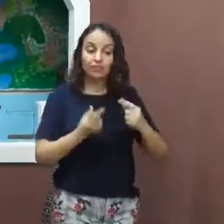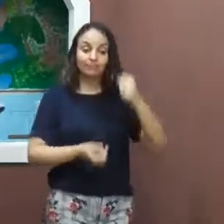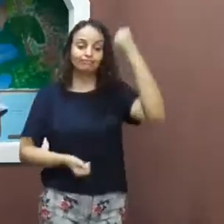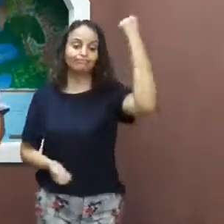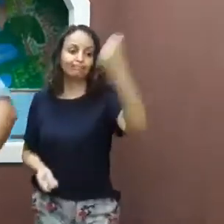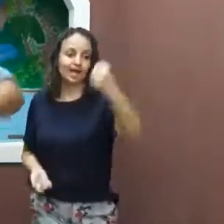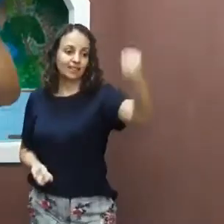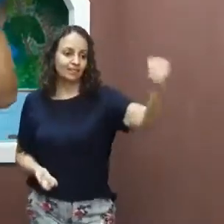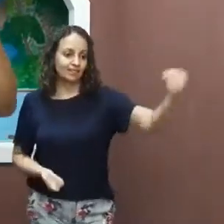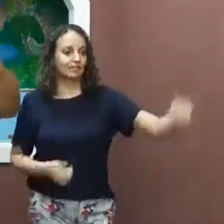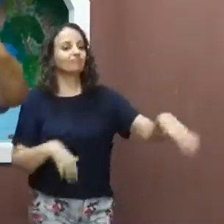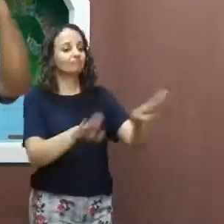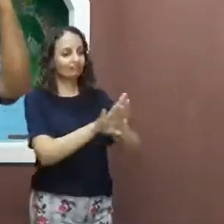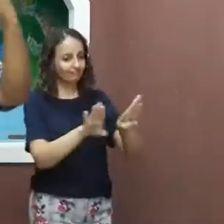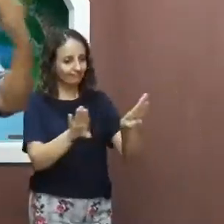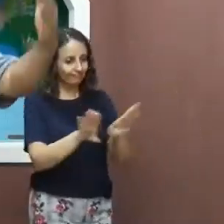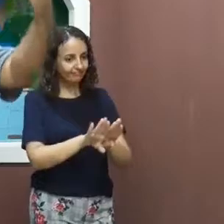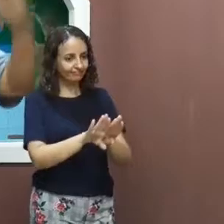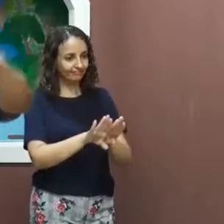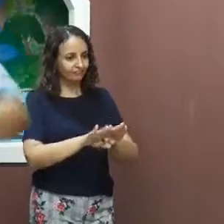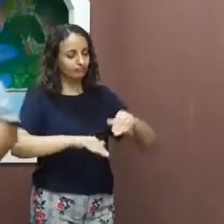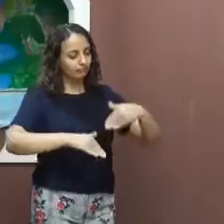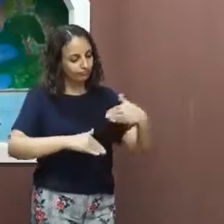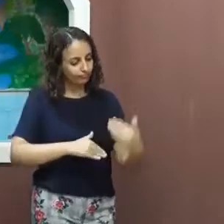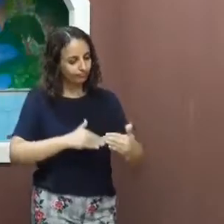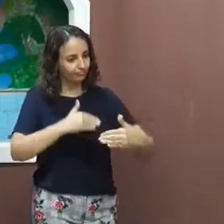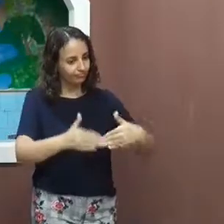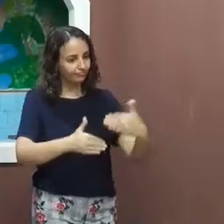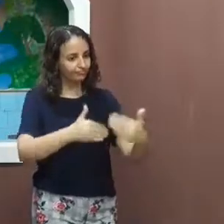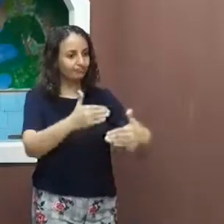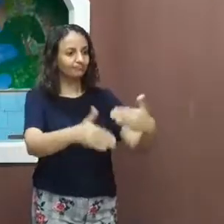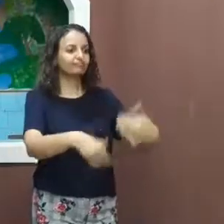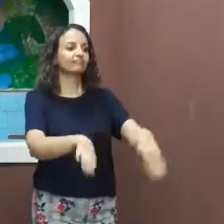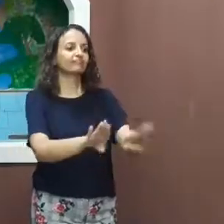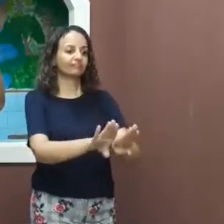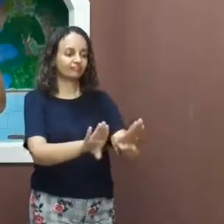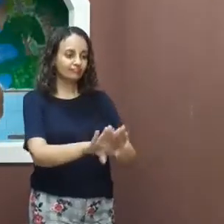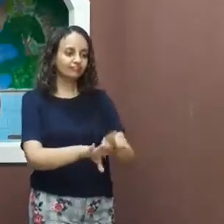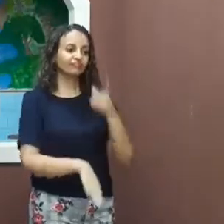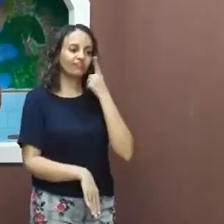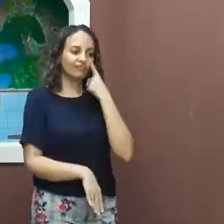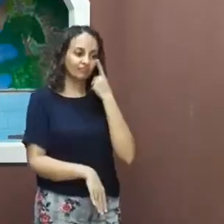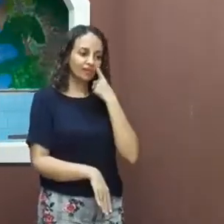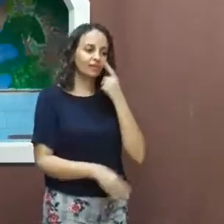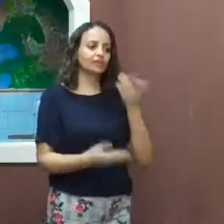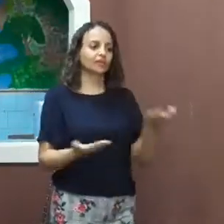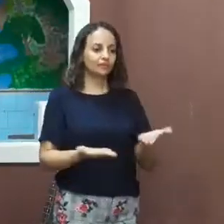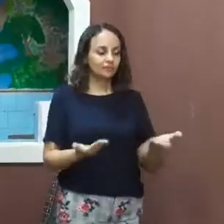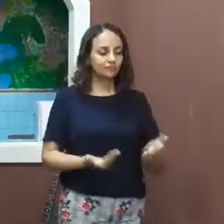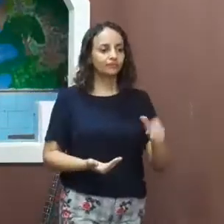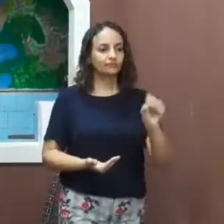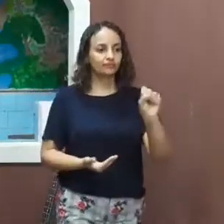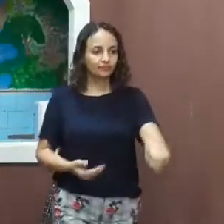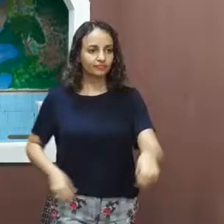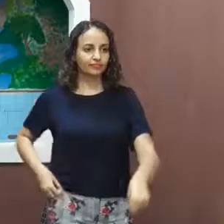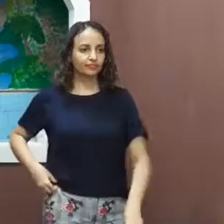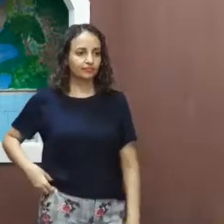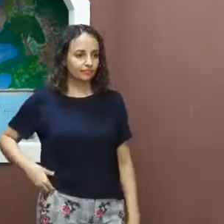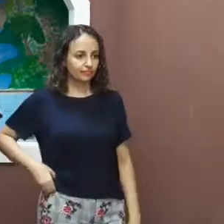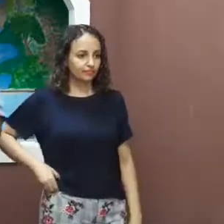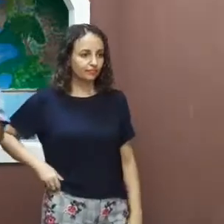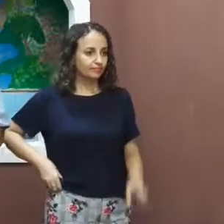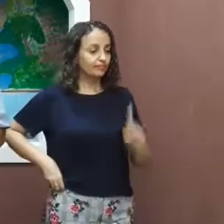as crianças aos poucos. E é o que nós temos visto hoje no nosso Brasil.